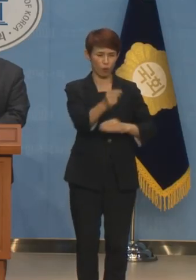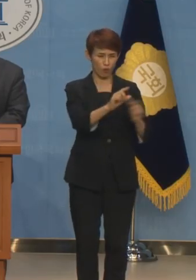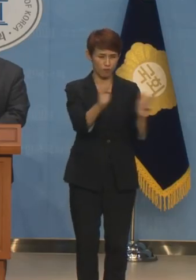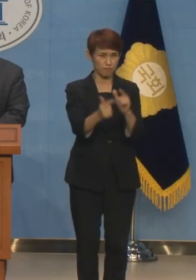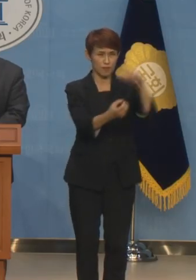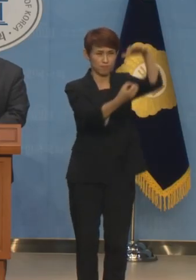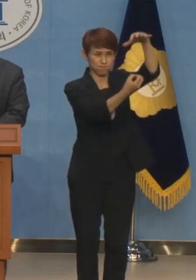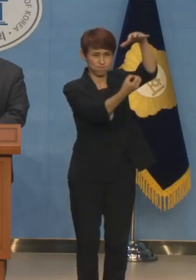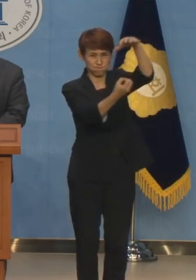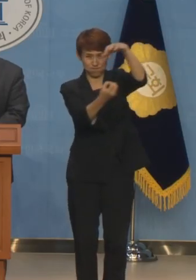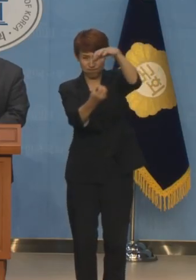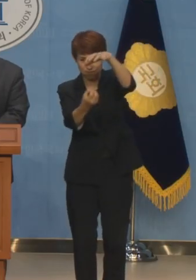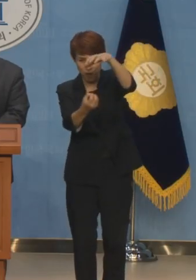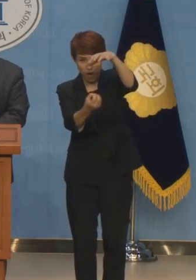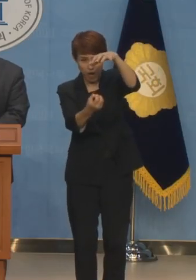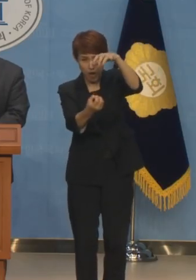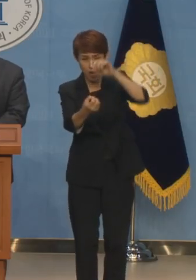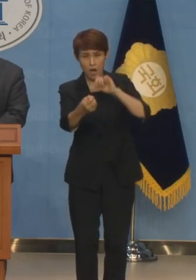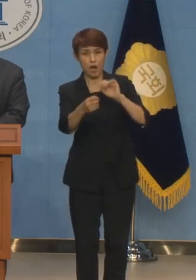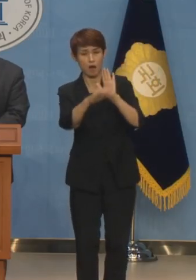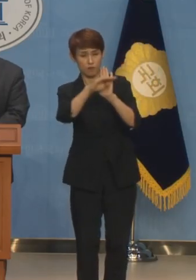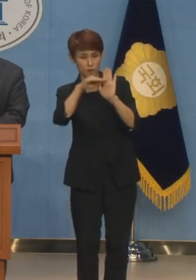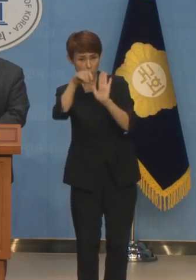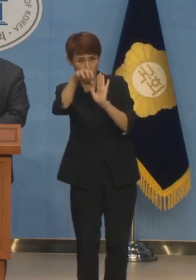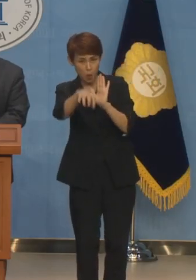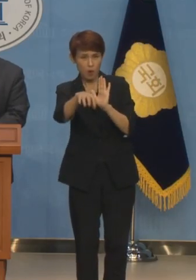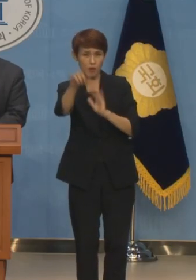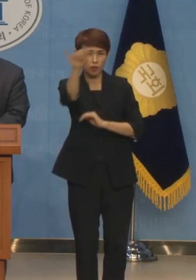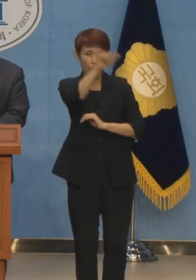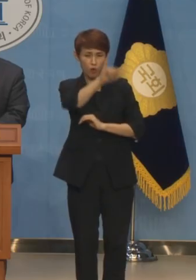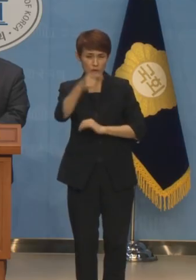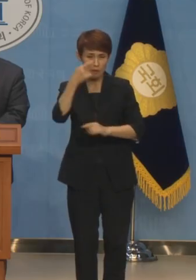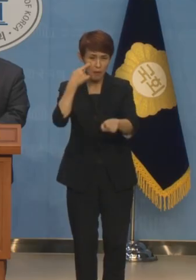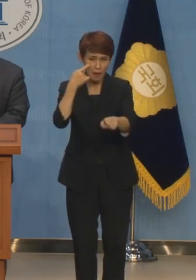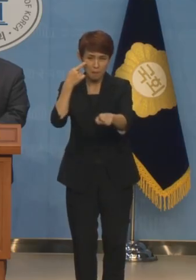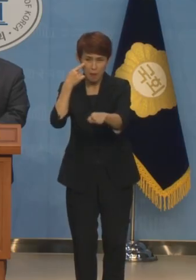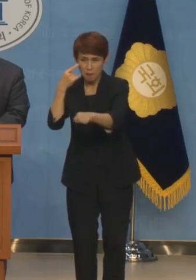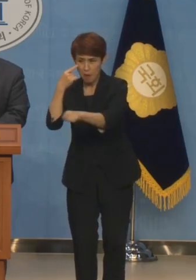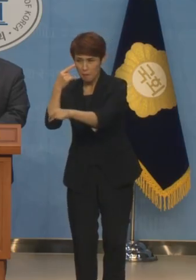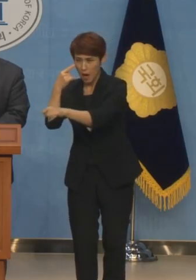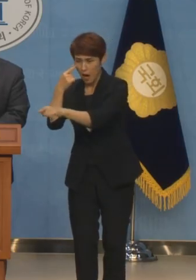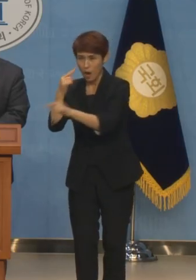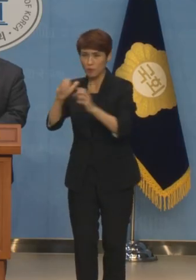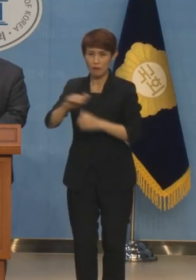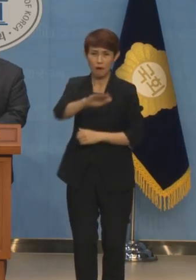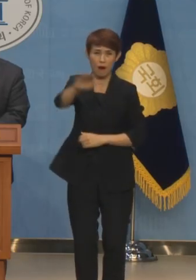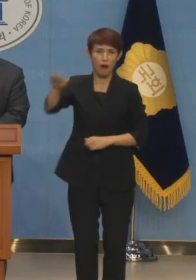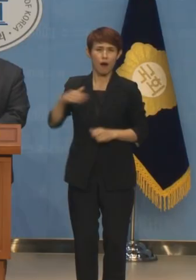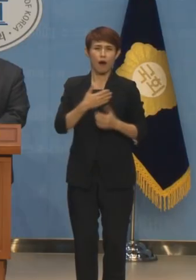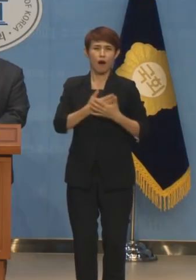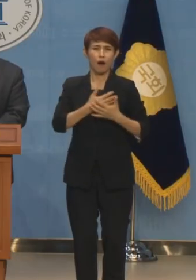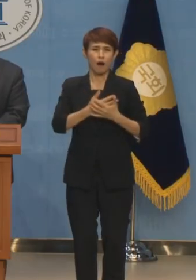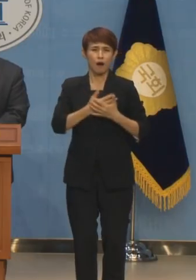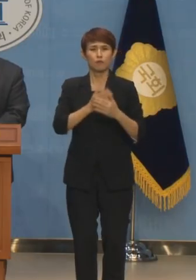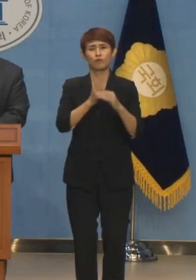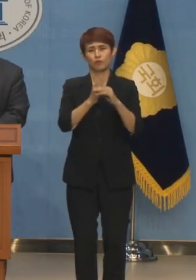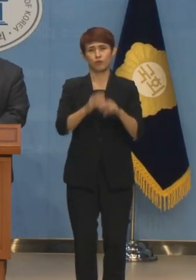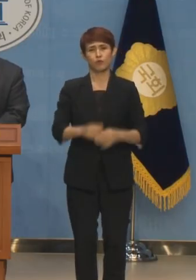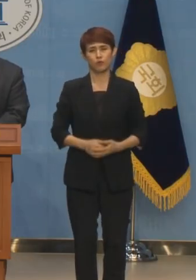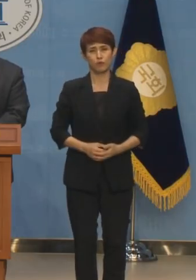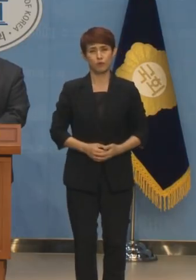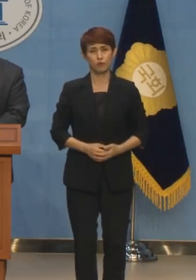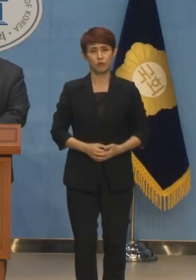오물풍선이 접경 지역뿐만 아니라 전국 각지에서 발견되며 온 국민이 불안에 떨고 있습니다.